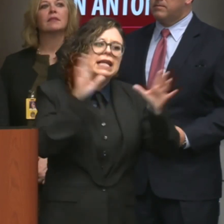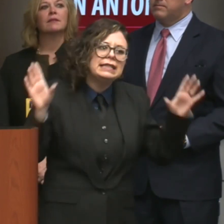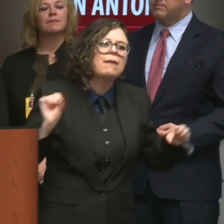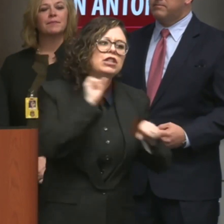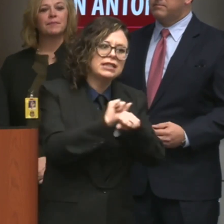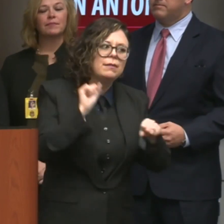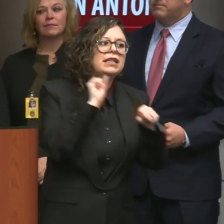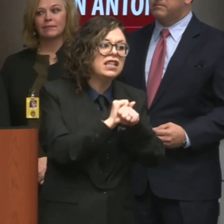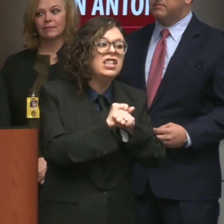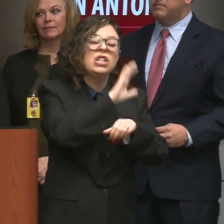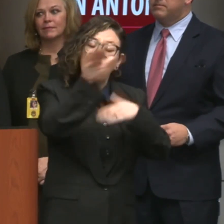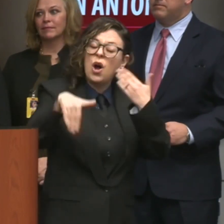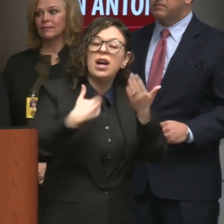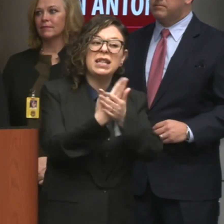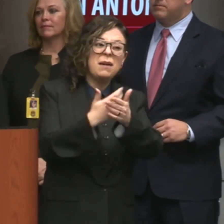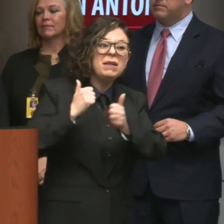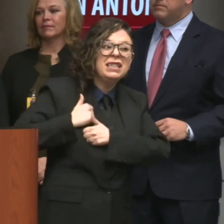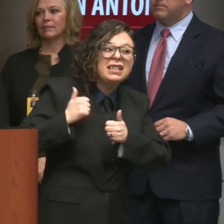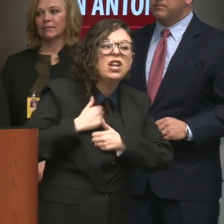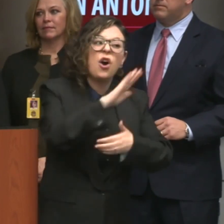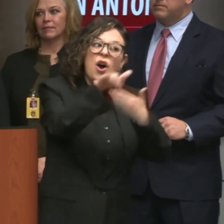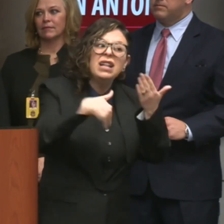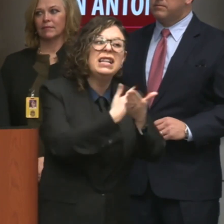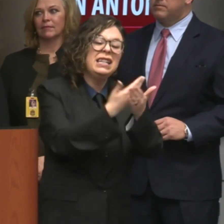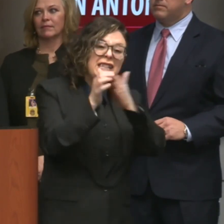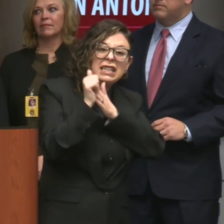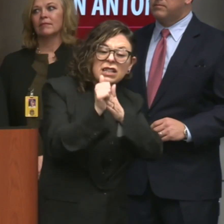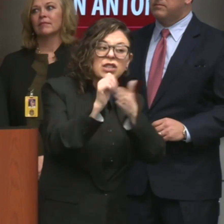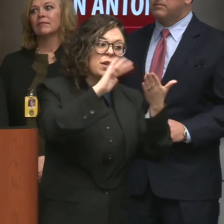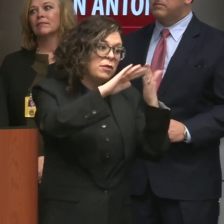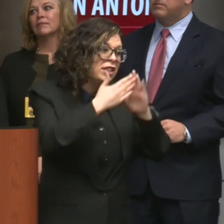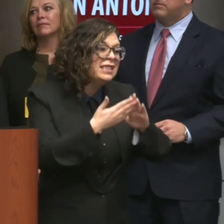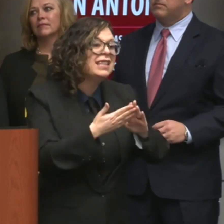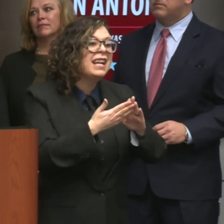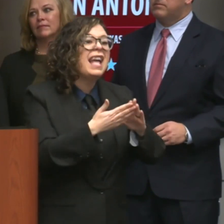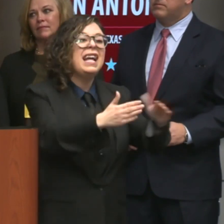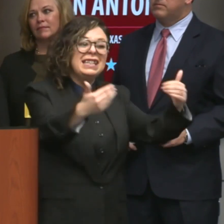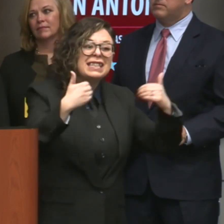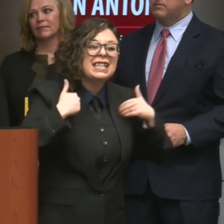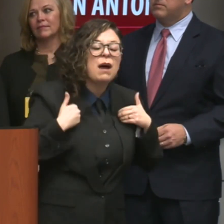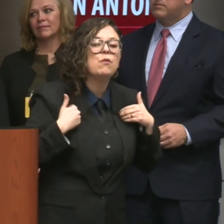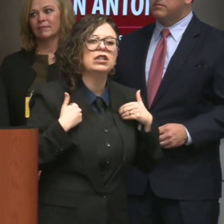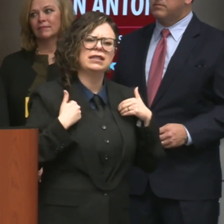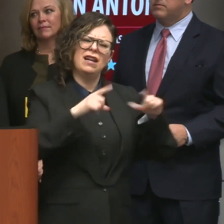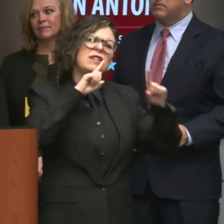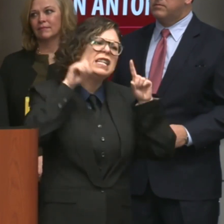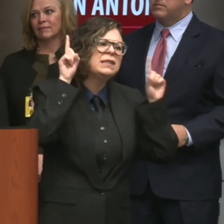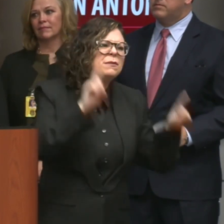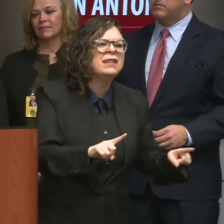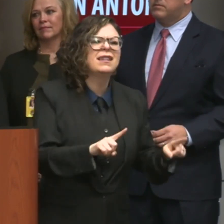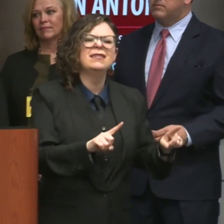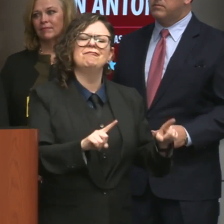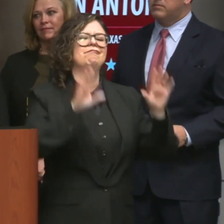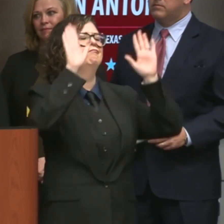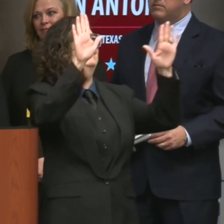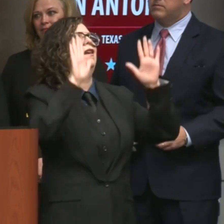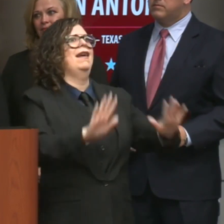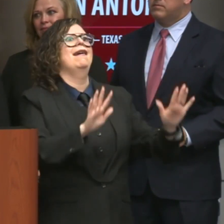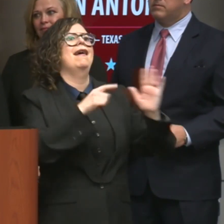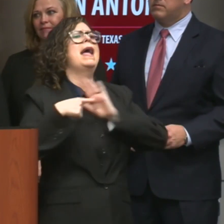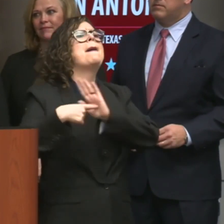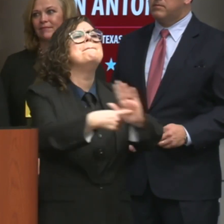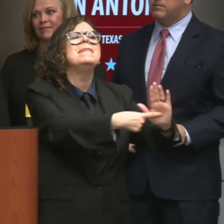nuestras instalaciones militares, con nuestros líderes comunitarios. Tenemos una respuesta que es ejemplar ahorita